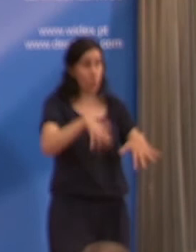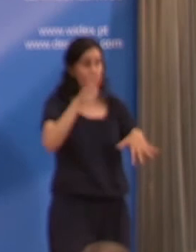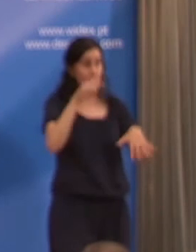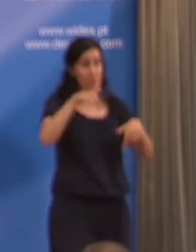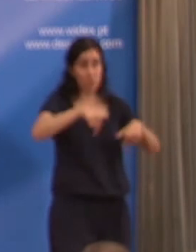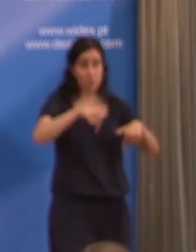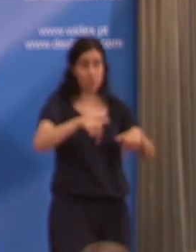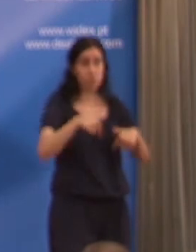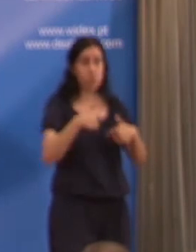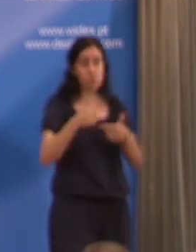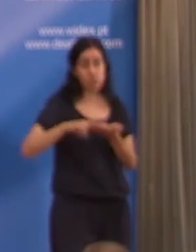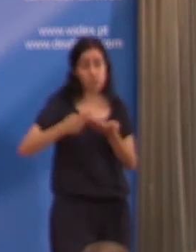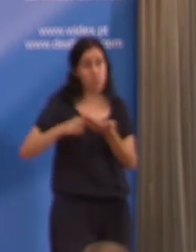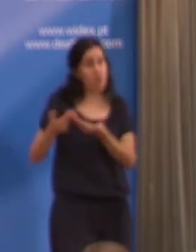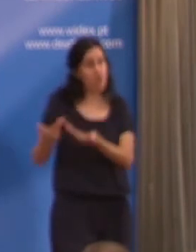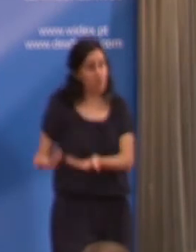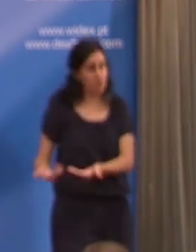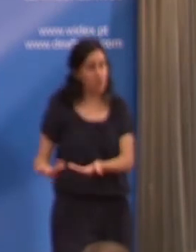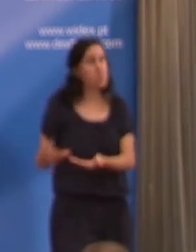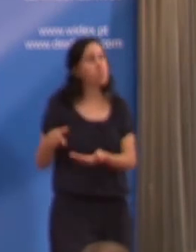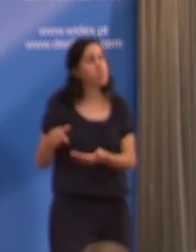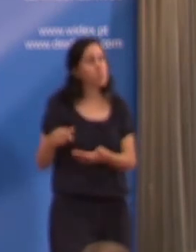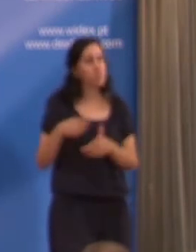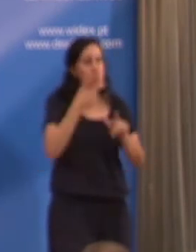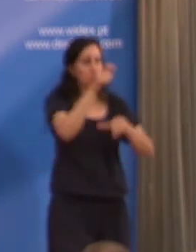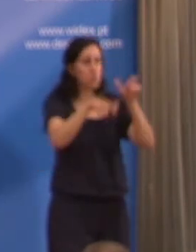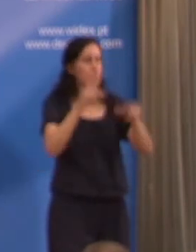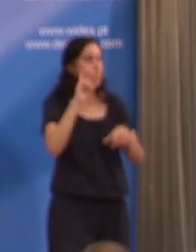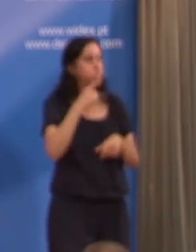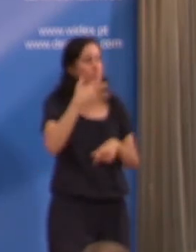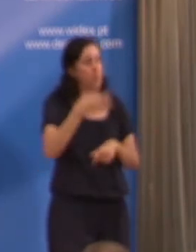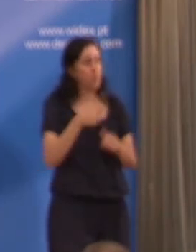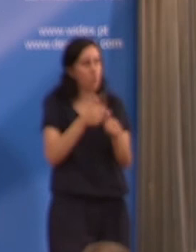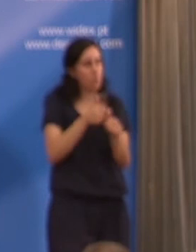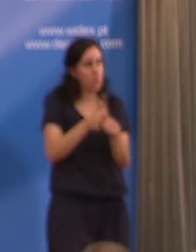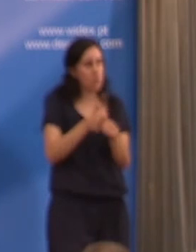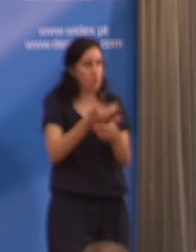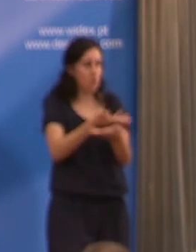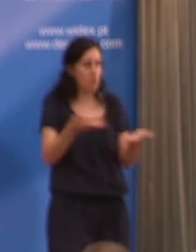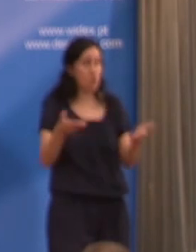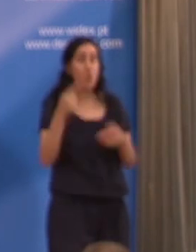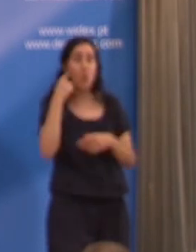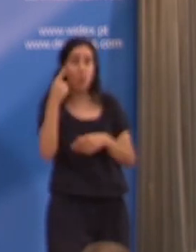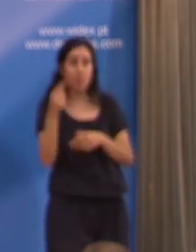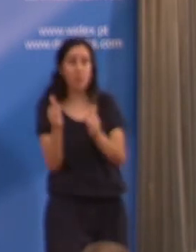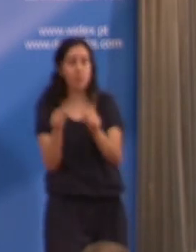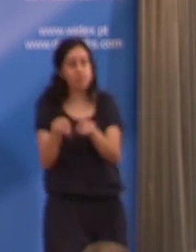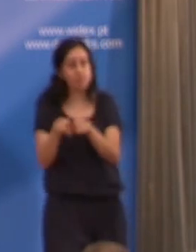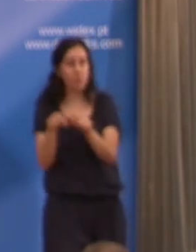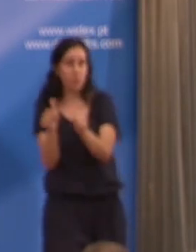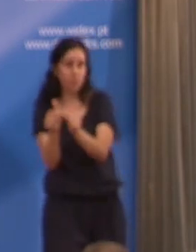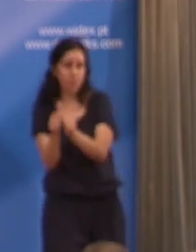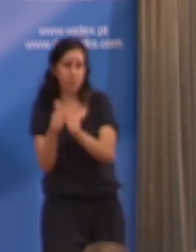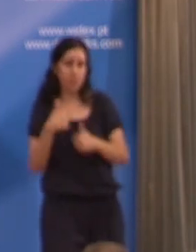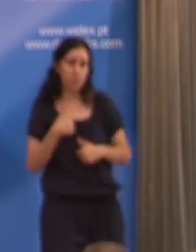assim a ser traduzida para que todos os surdos a possam acompanhar e todos os ouvintes também possam acompanhar